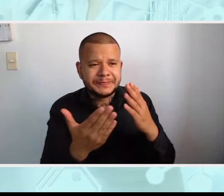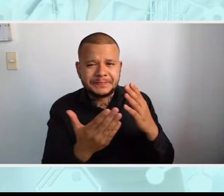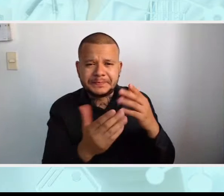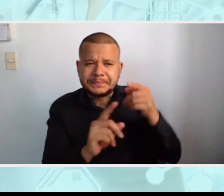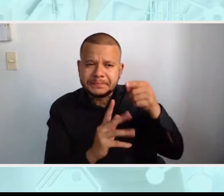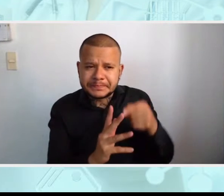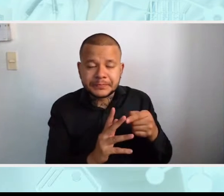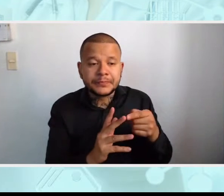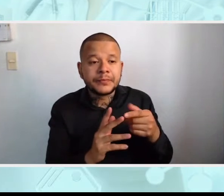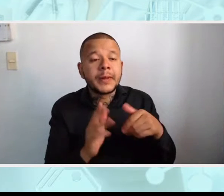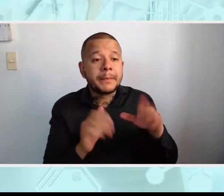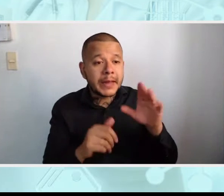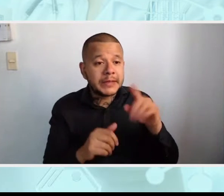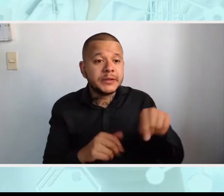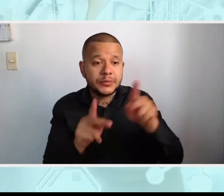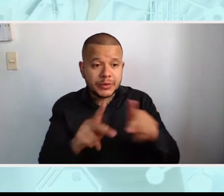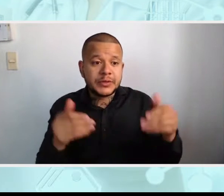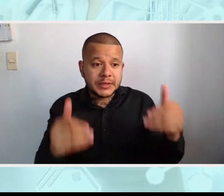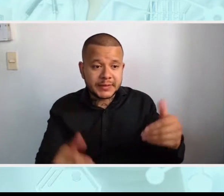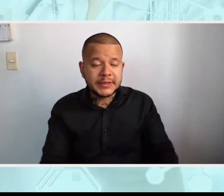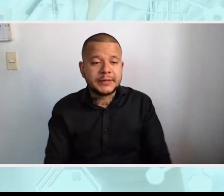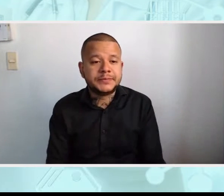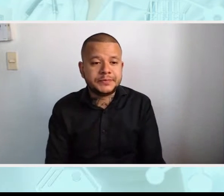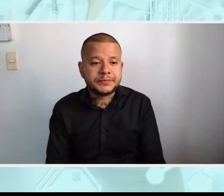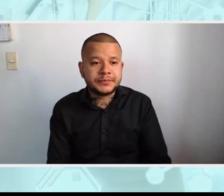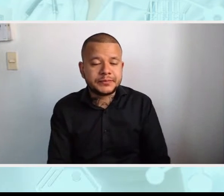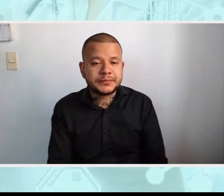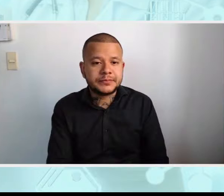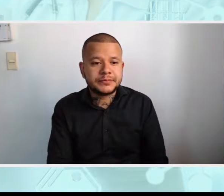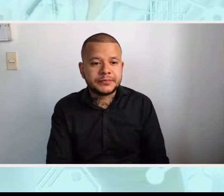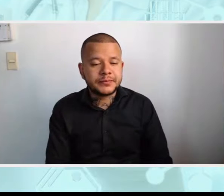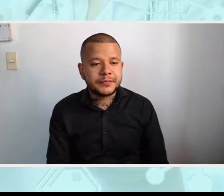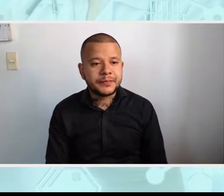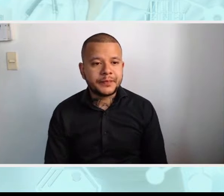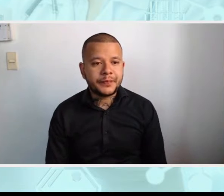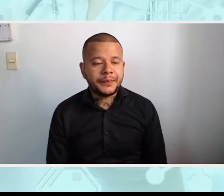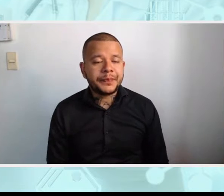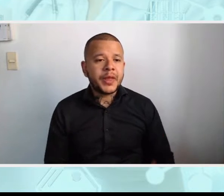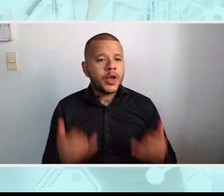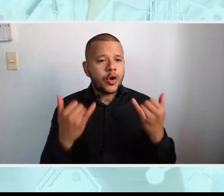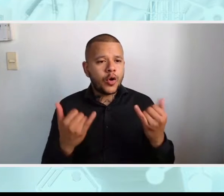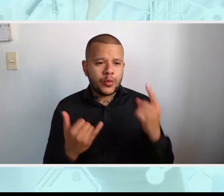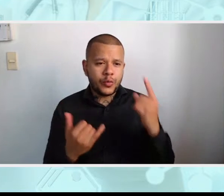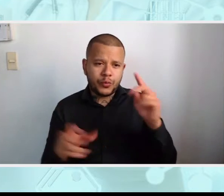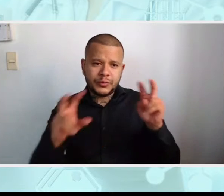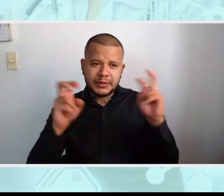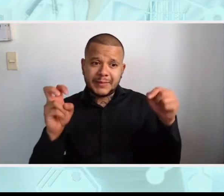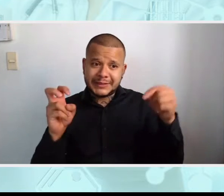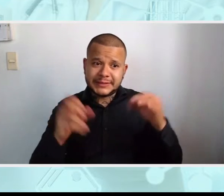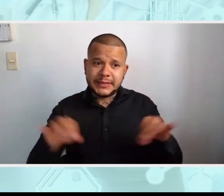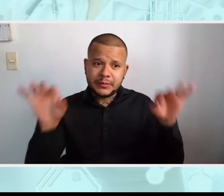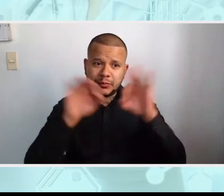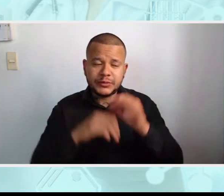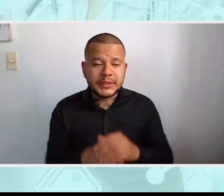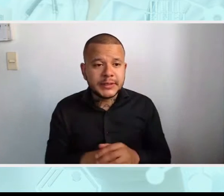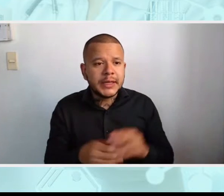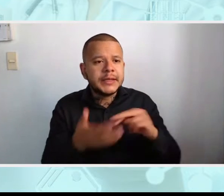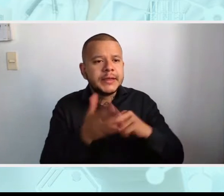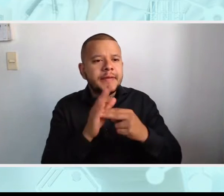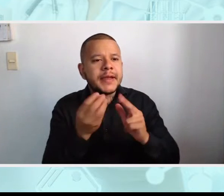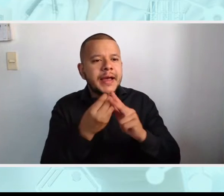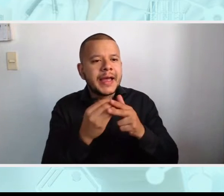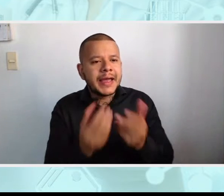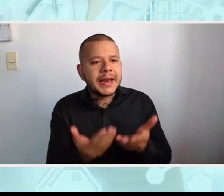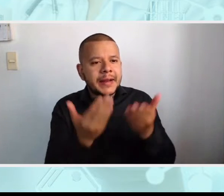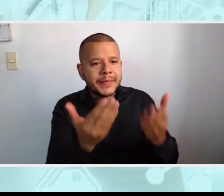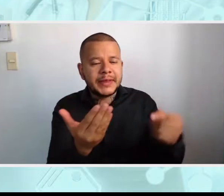incluyendo a las personas con discapacidad. Hoy nos reúne un tema muy importante, porque es una herramienta, es un instrumento